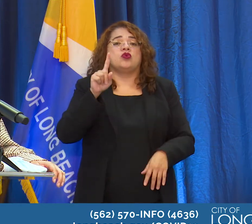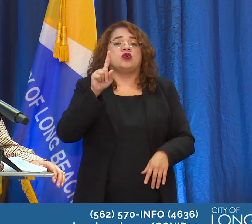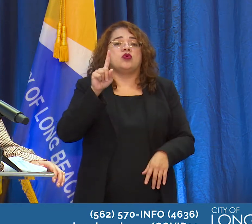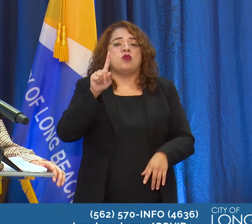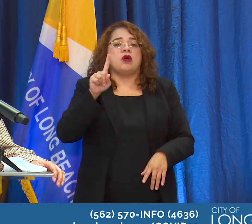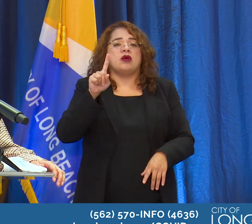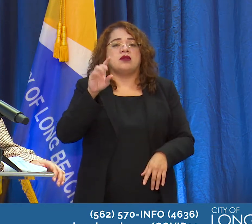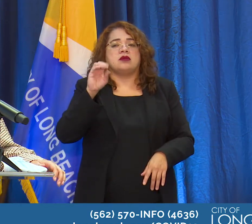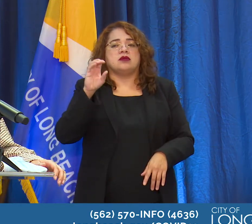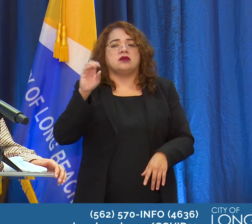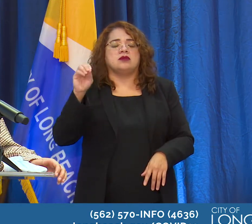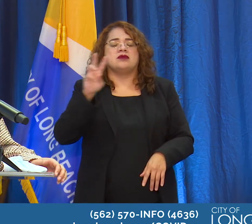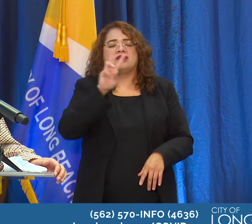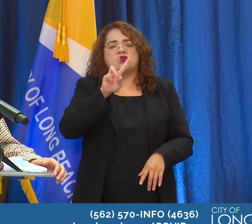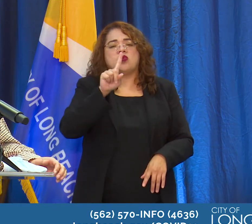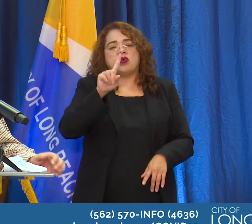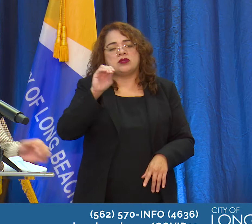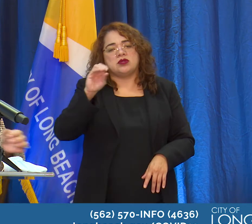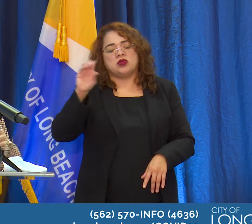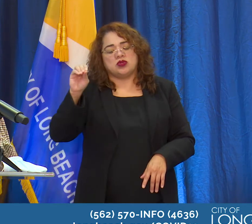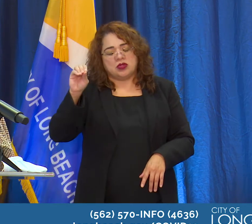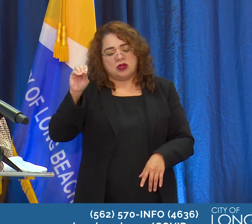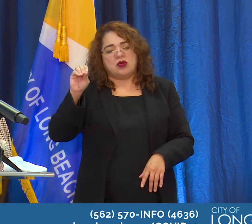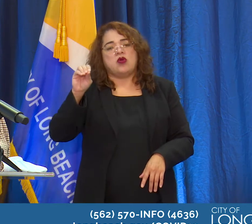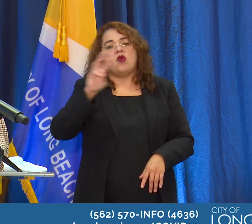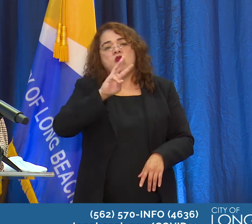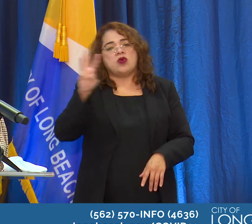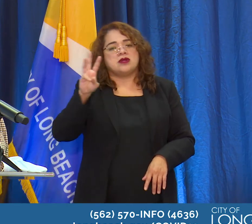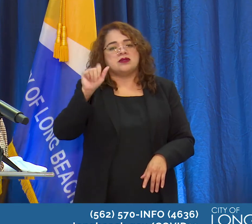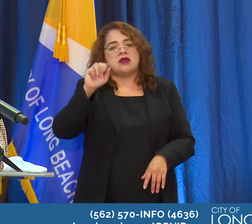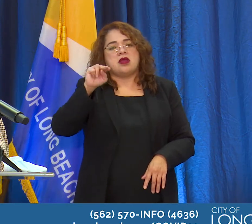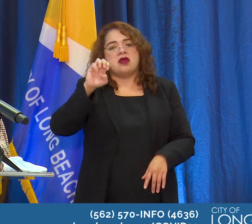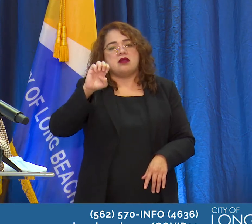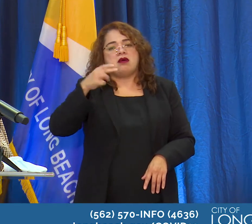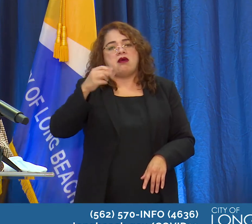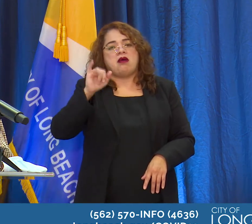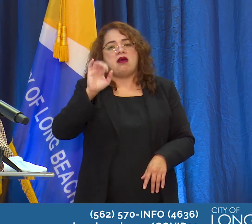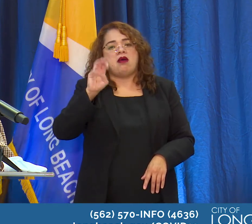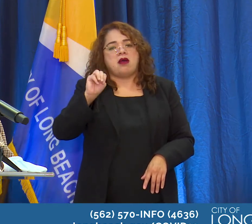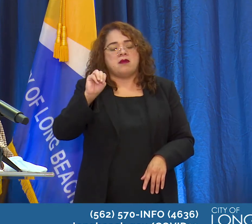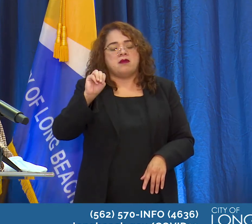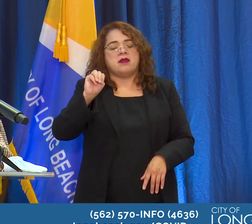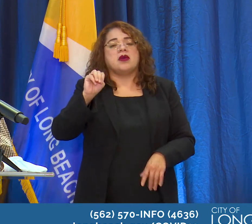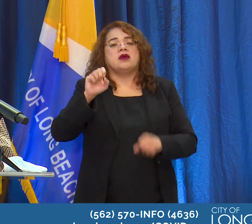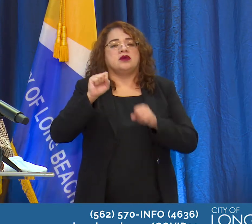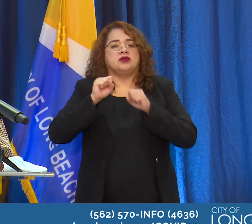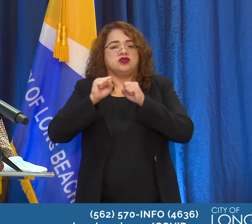2100 West Anaheim Street, de 10 a 1 de lunes a viernes.